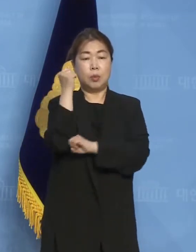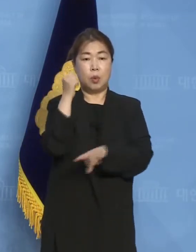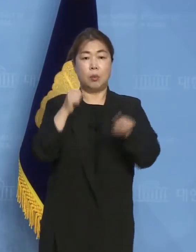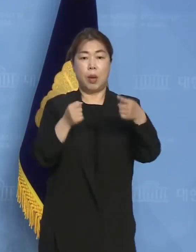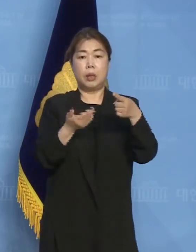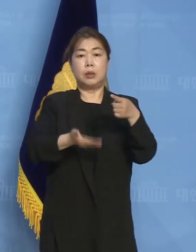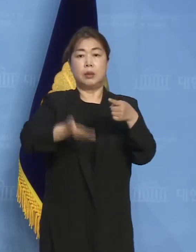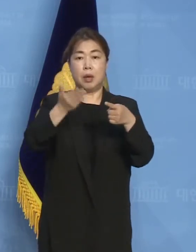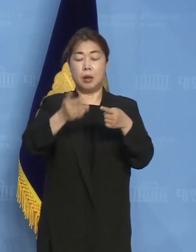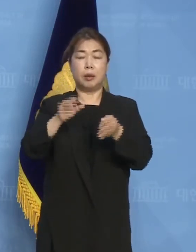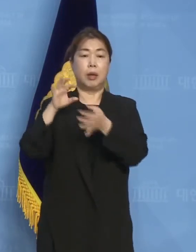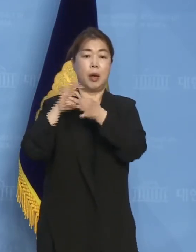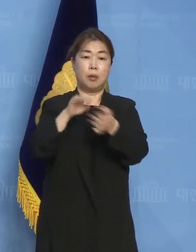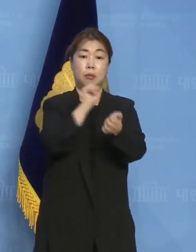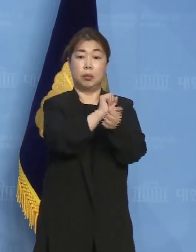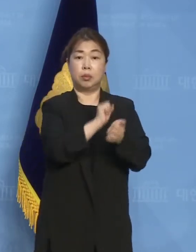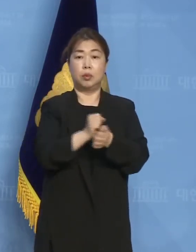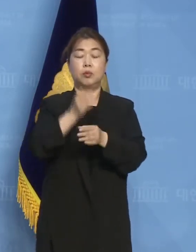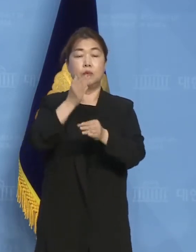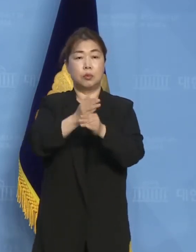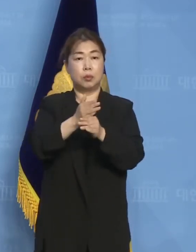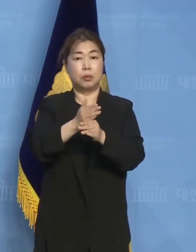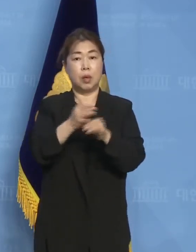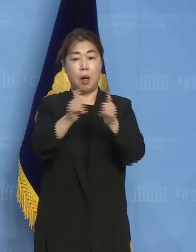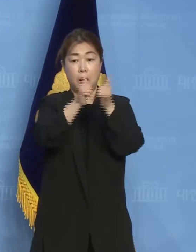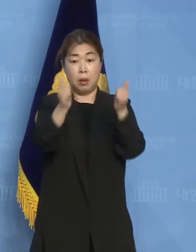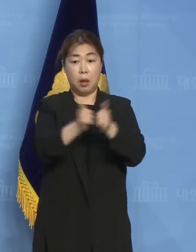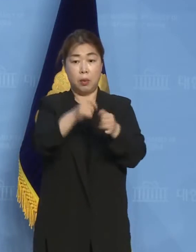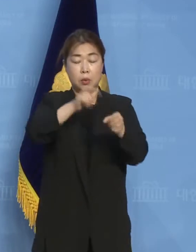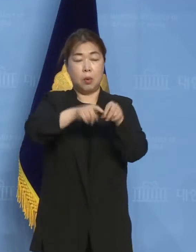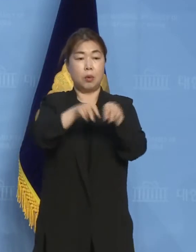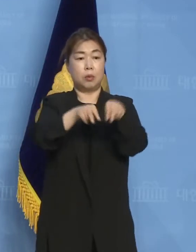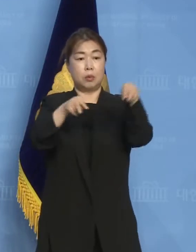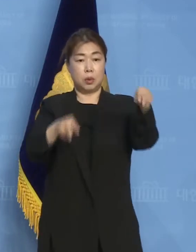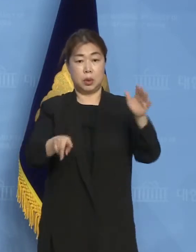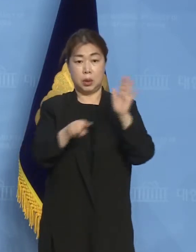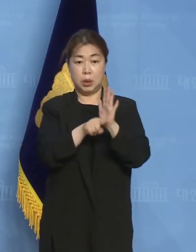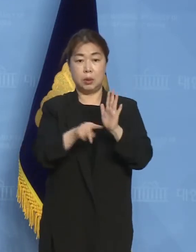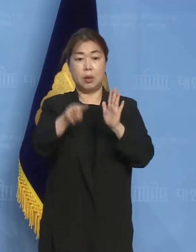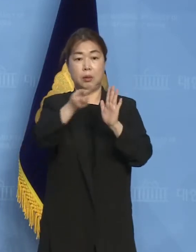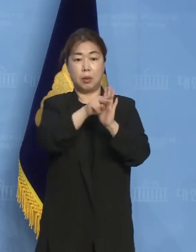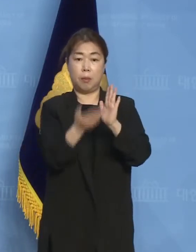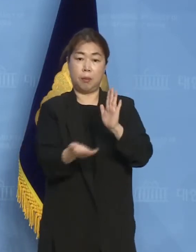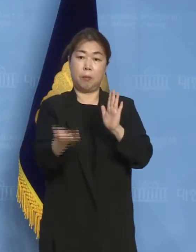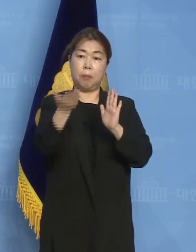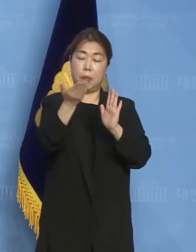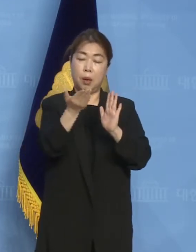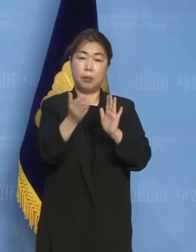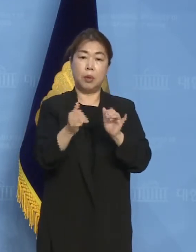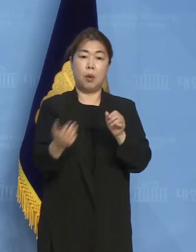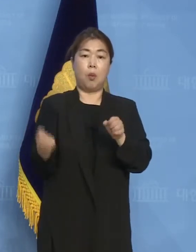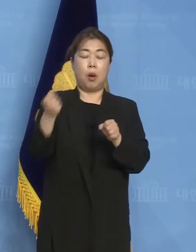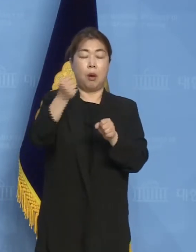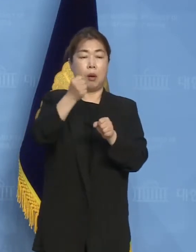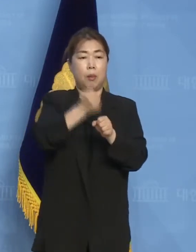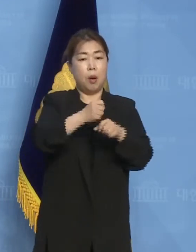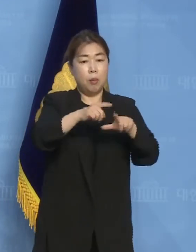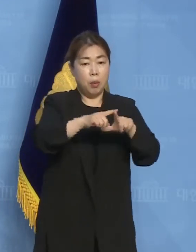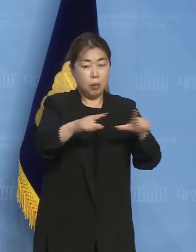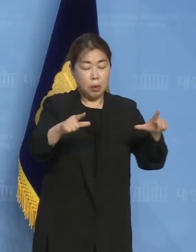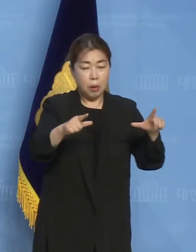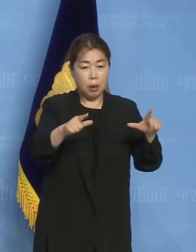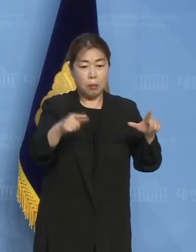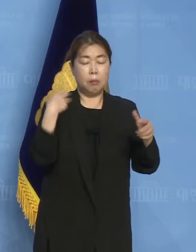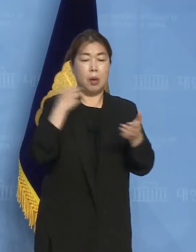확진 판정이 이어지고 있습니다. 사회적 거리두기가 2단계로 격상되며 조금씩 회복되던 일상이 다시